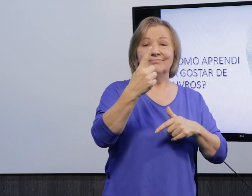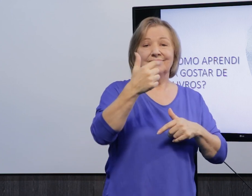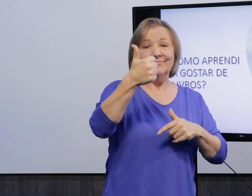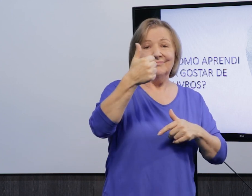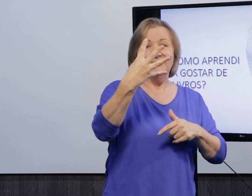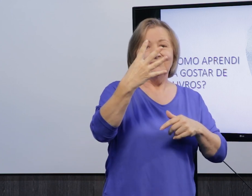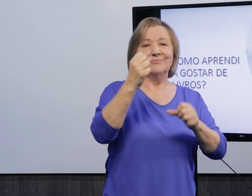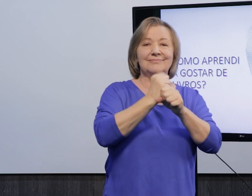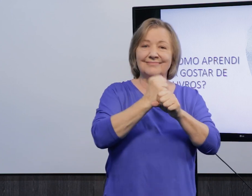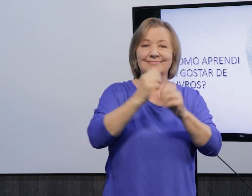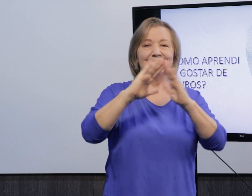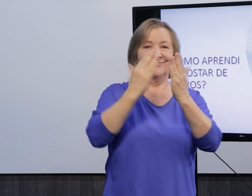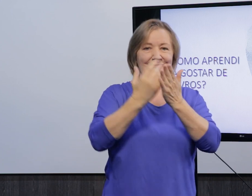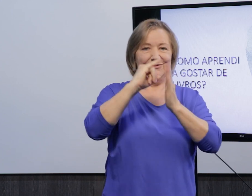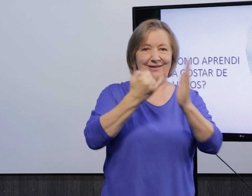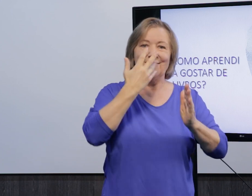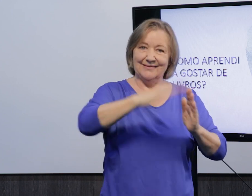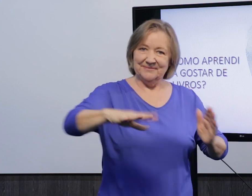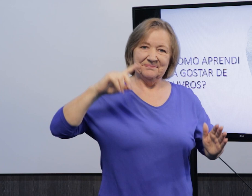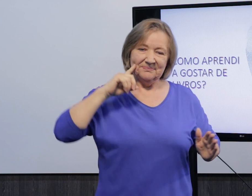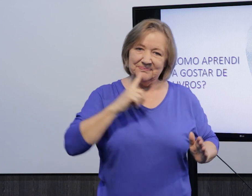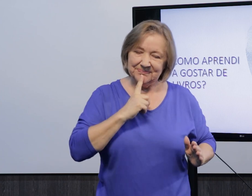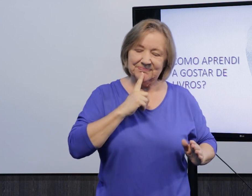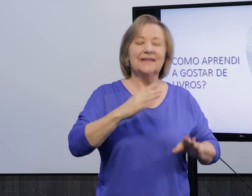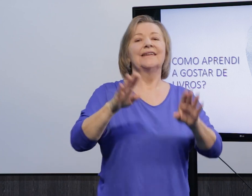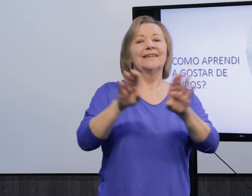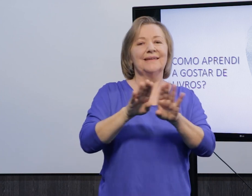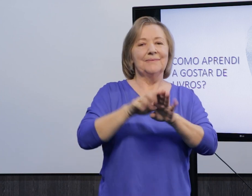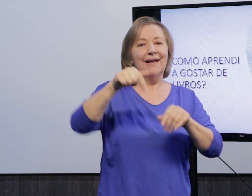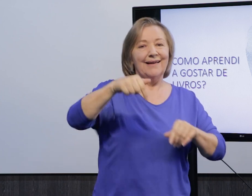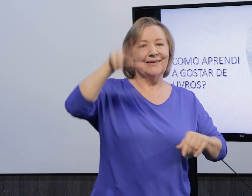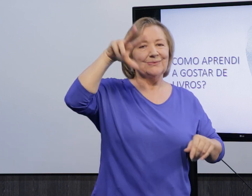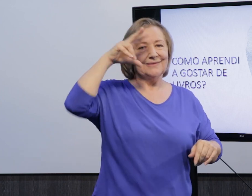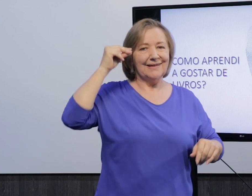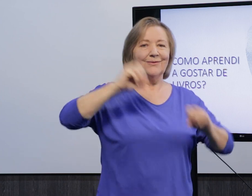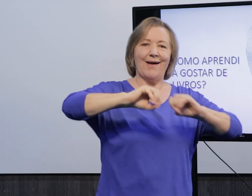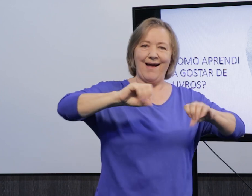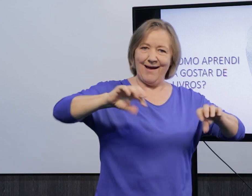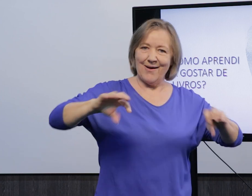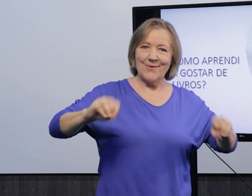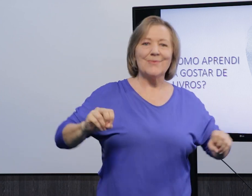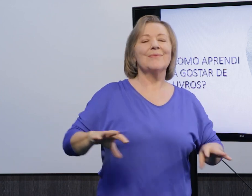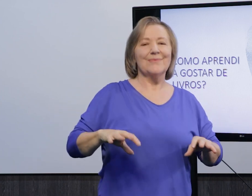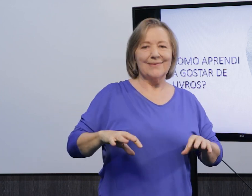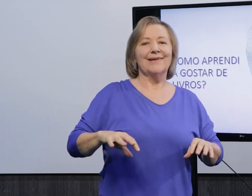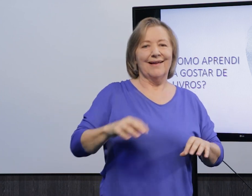nem trabalhei minha 14 anos ali na escola São José com as crianças surdas daí aqui na Unis centro também né trabalhei durante